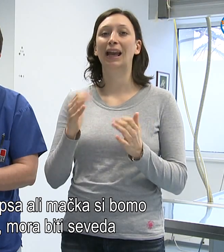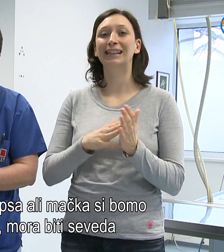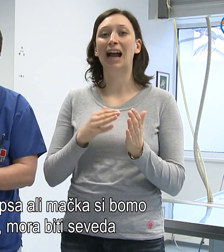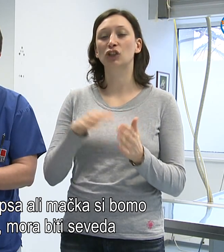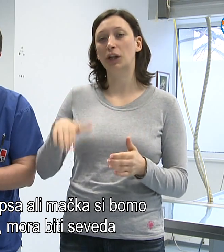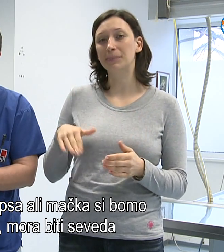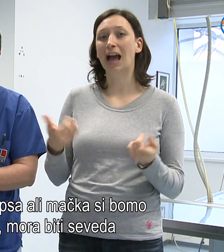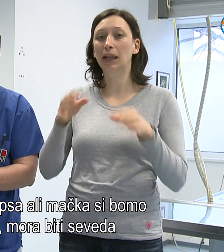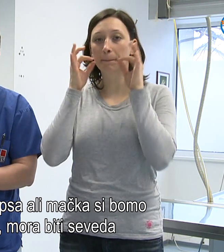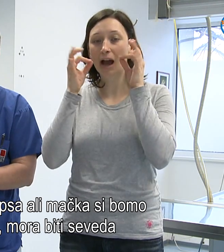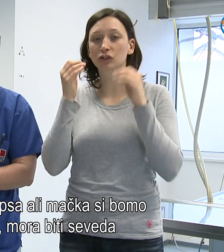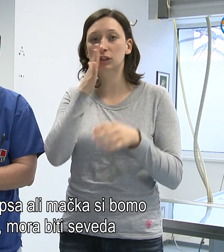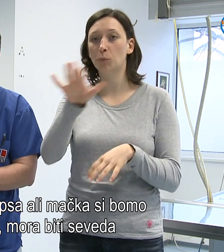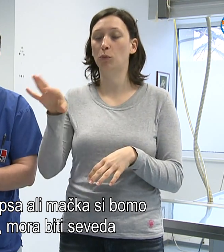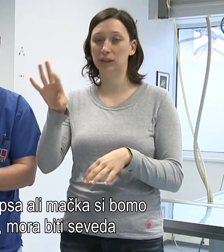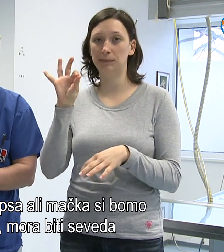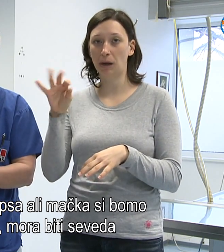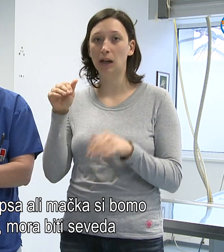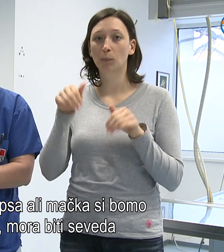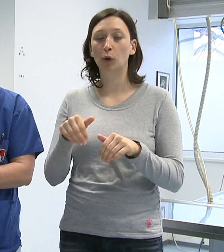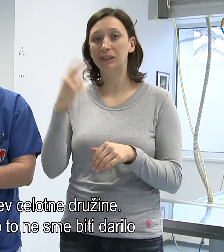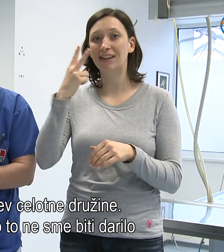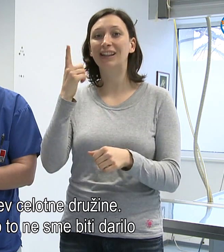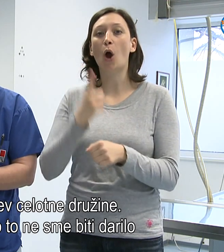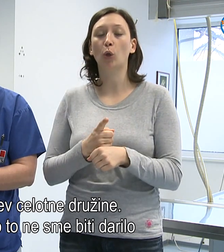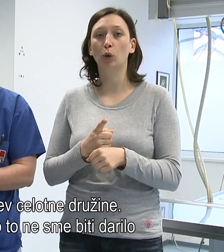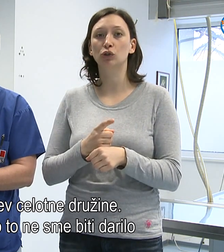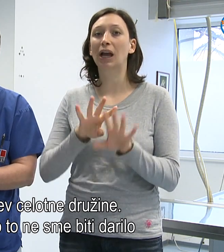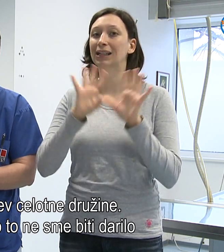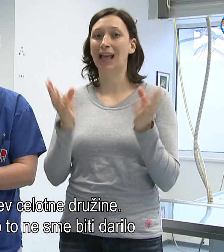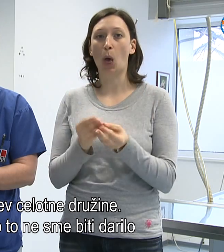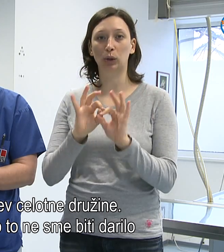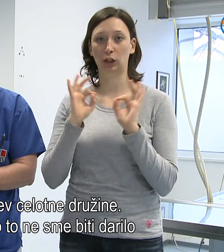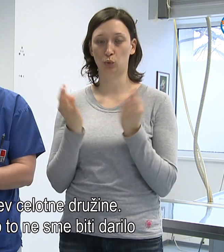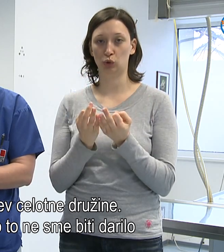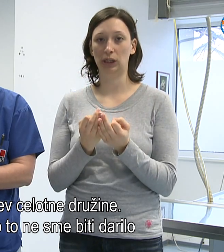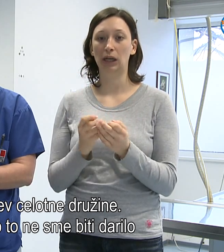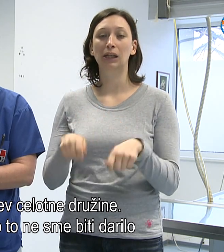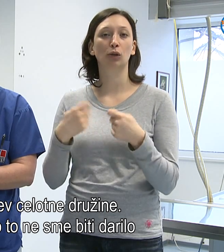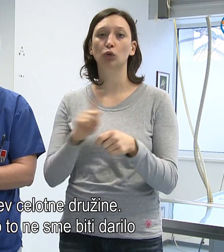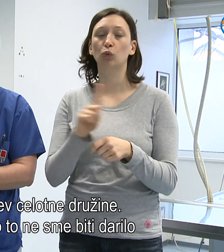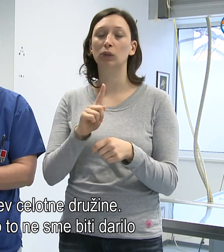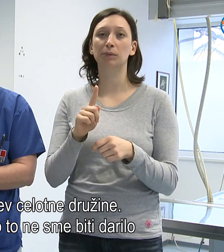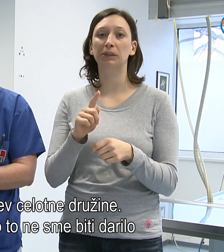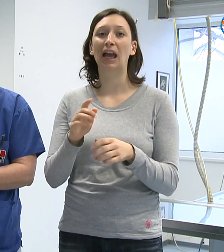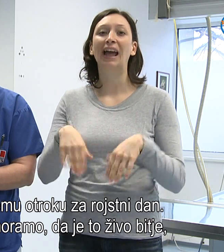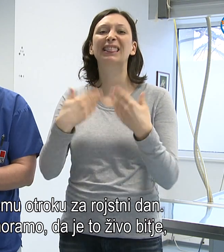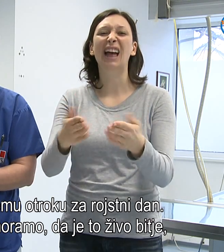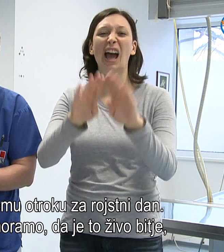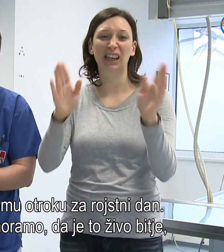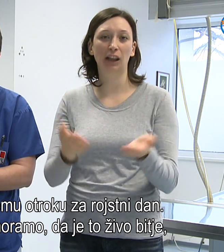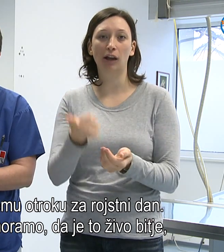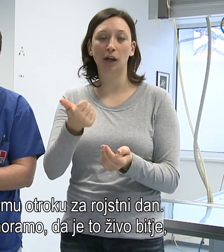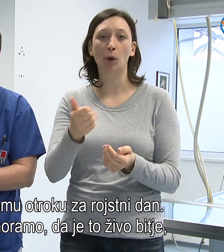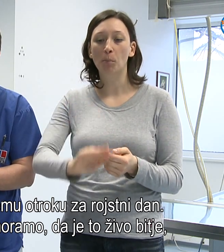Kakšnega psa ali mačka si bomo izbrali, mora biti seveda odločitev celotne družine. Zagotovo to ne sme biti darilo